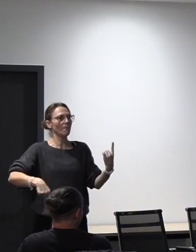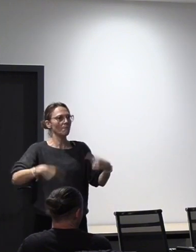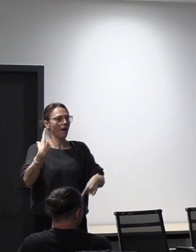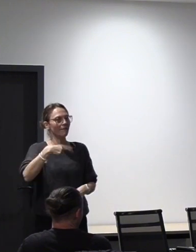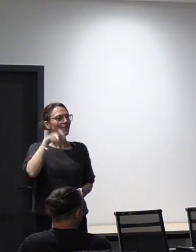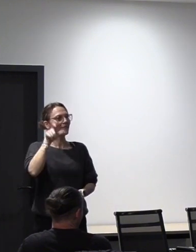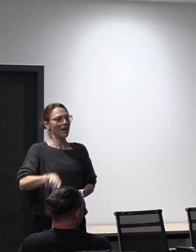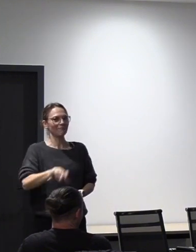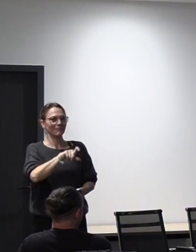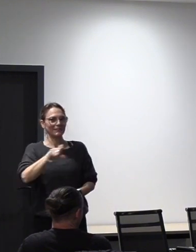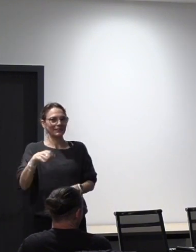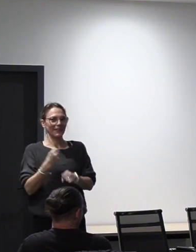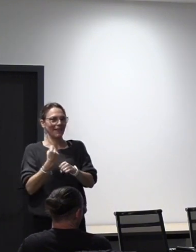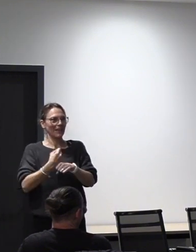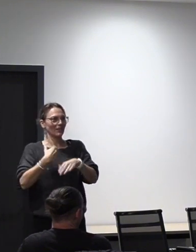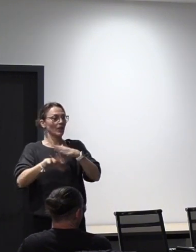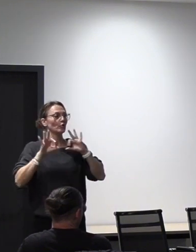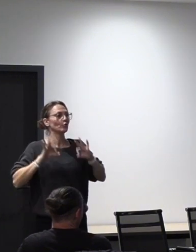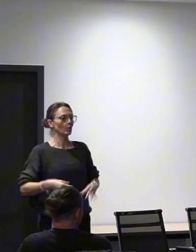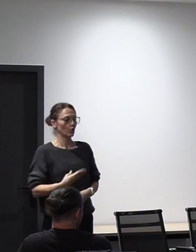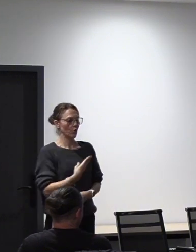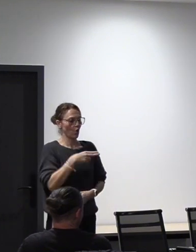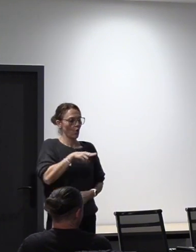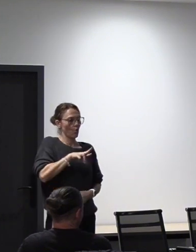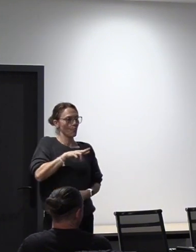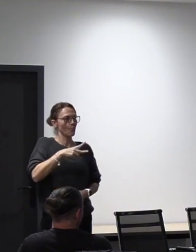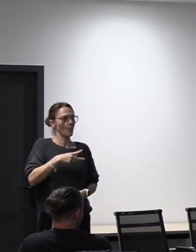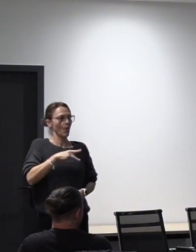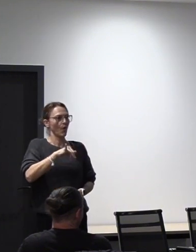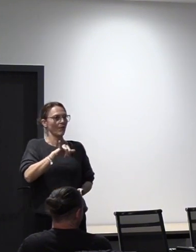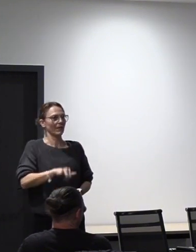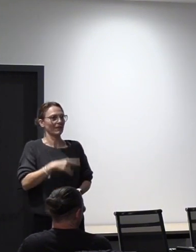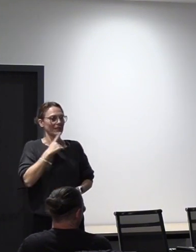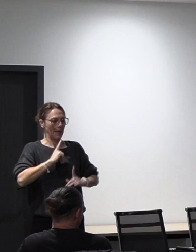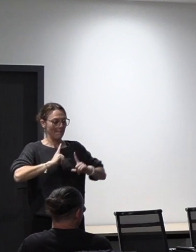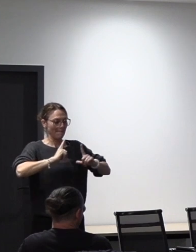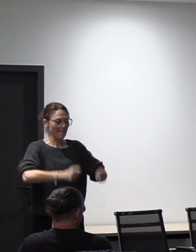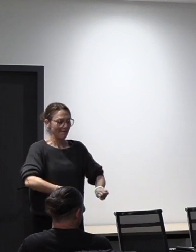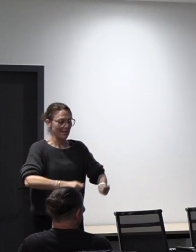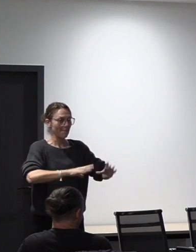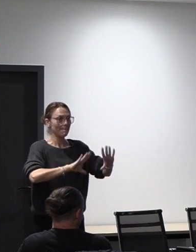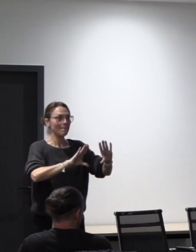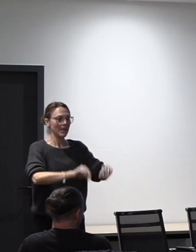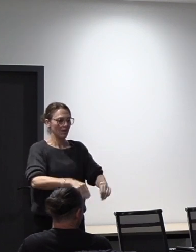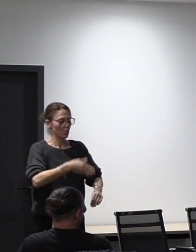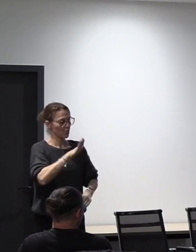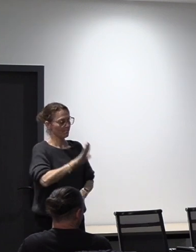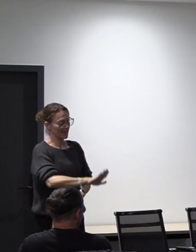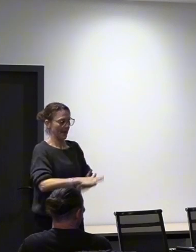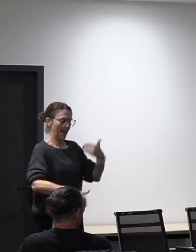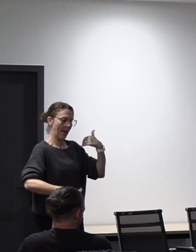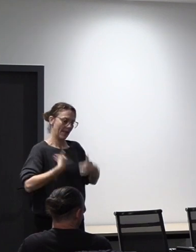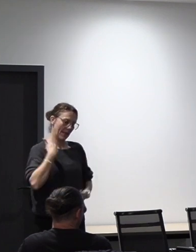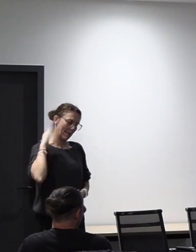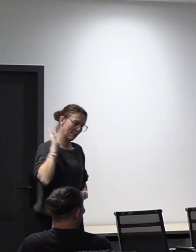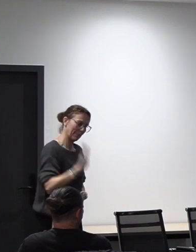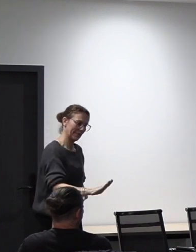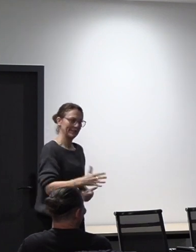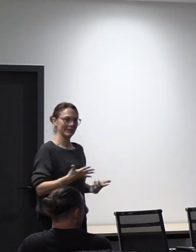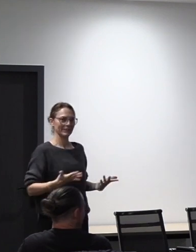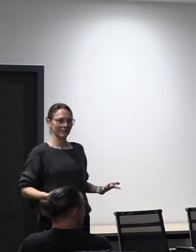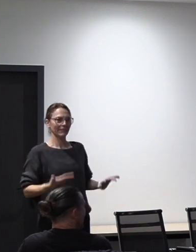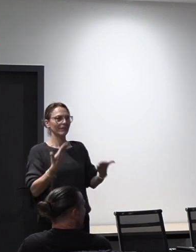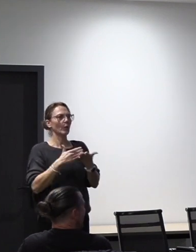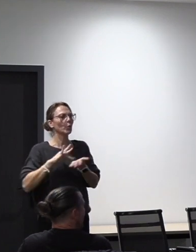Vous voyez que le danger, et Murphy le disait bien, c'est d'assigner une place. Tu es handicapé, voilà ce que tu vas faire. Et dans tous